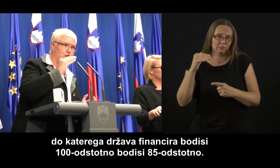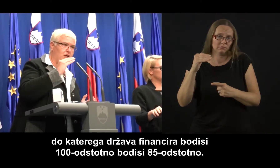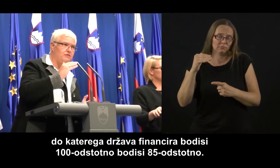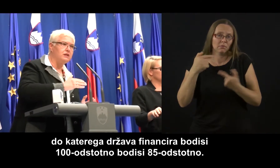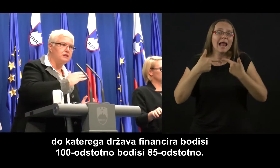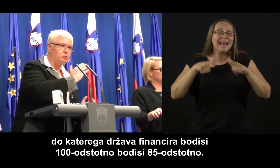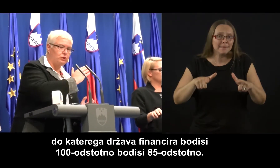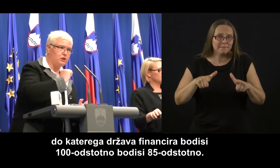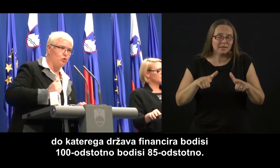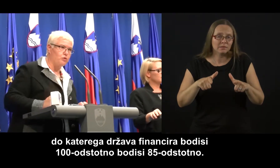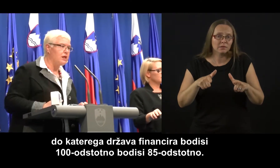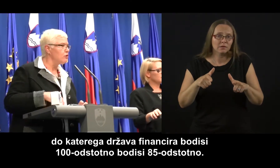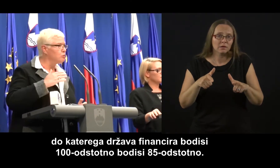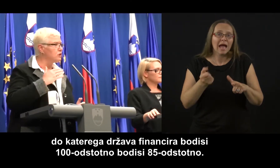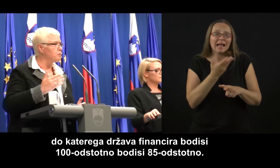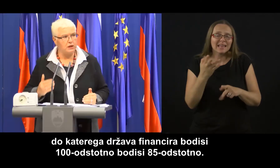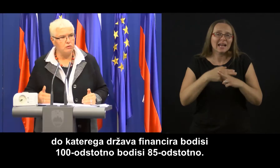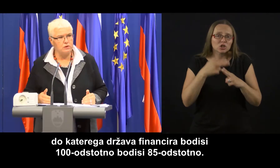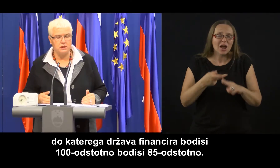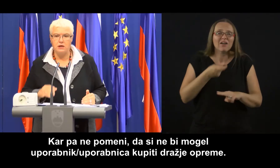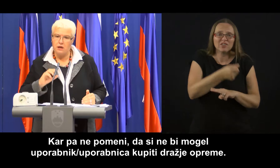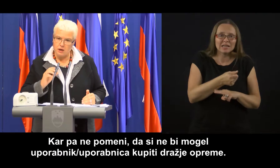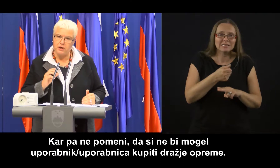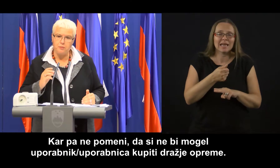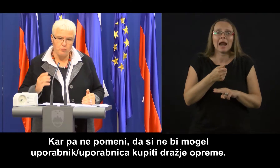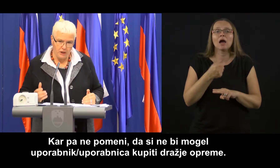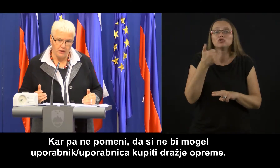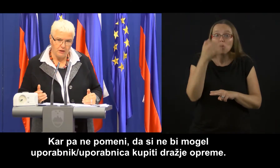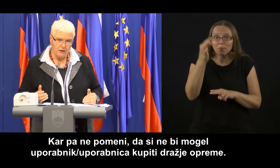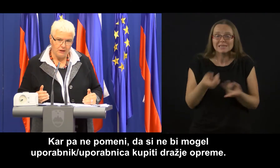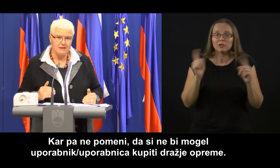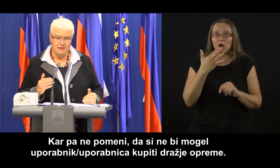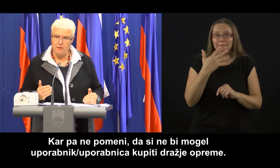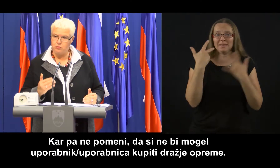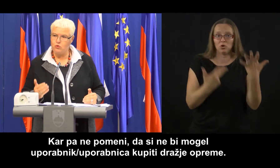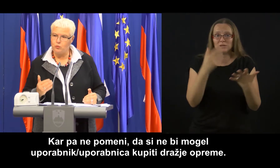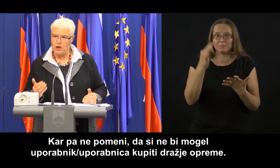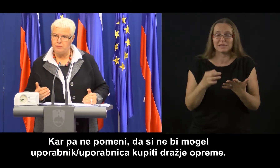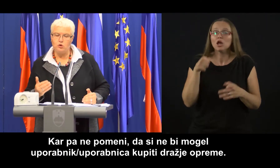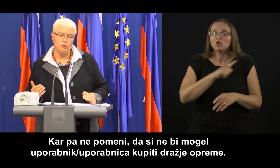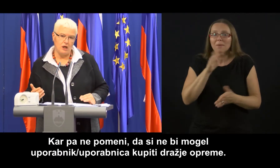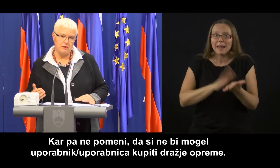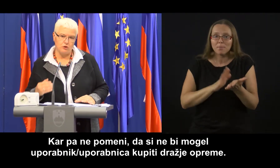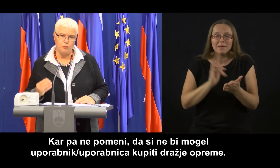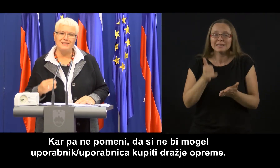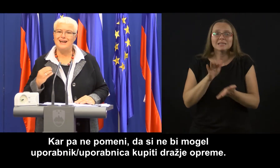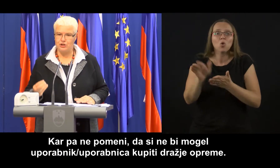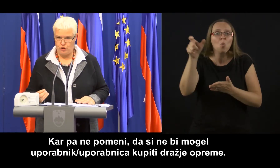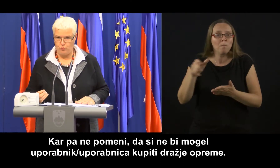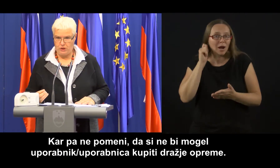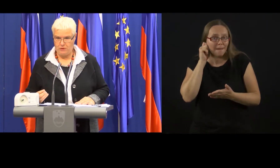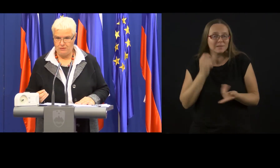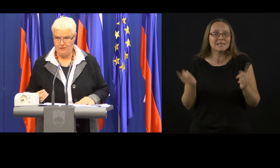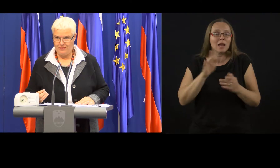katerega država financira bodi si 100%, bodi si 85%, kar pa ne pomeni, da si ne bi mogel uporabnik, uporabnica kupiti